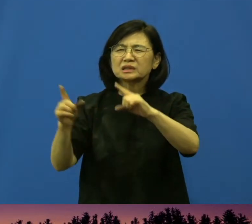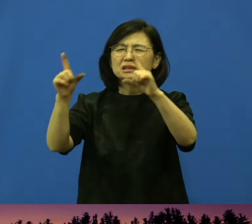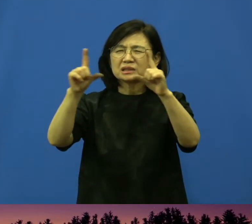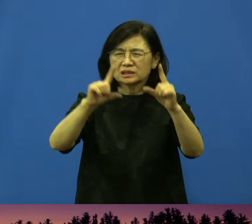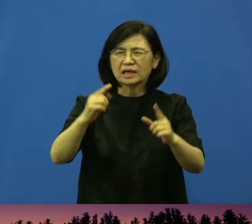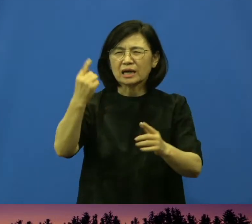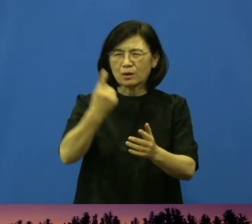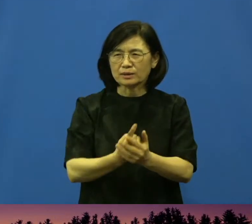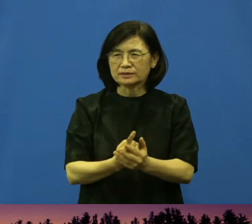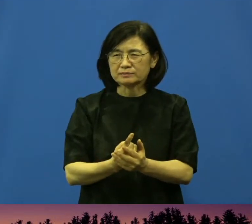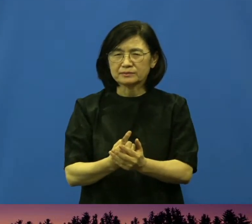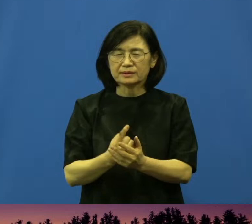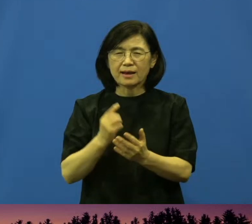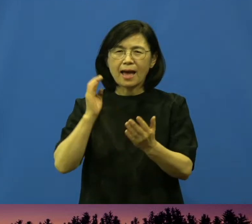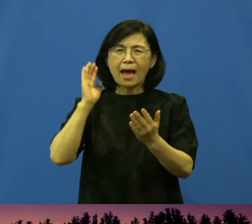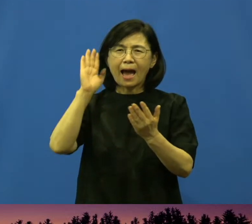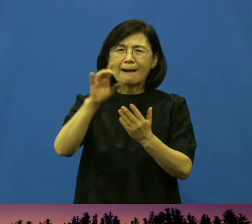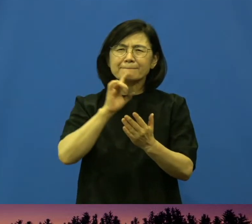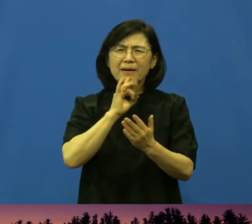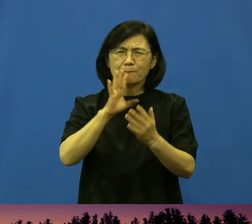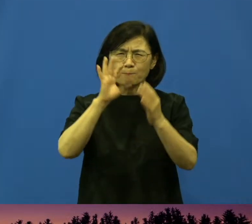앞만 보고 열심히 달린 거예요.